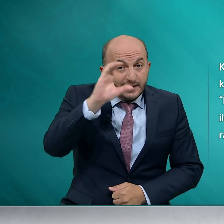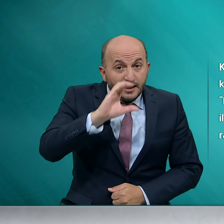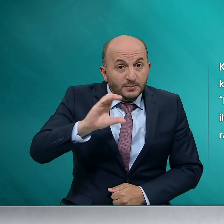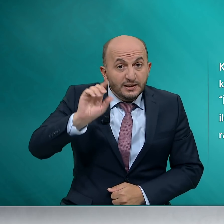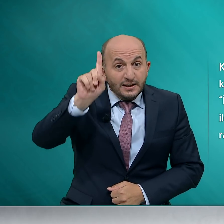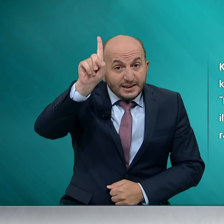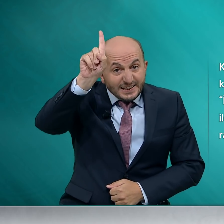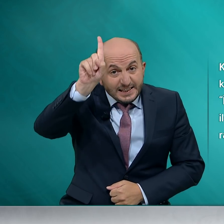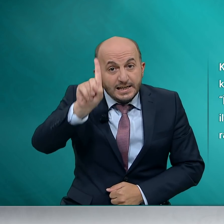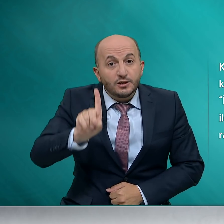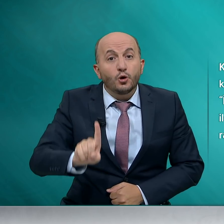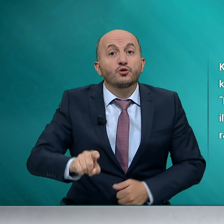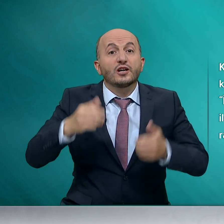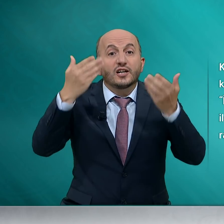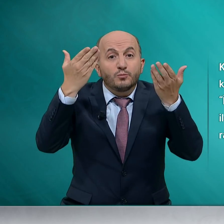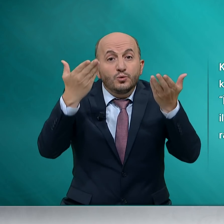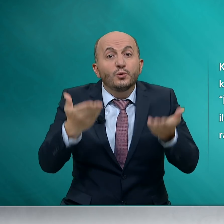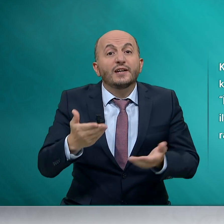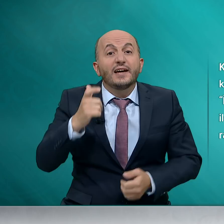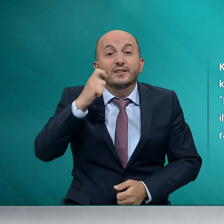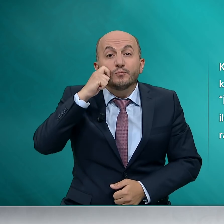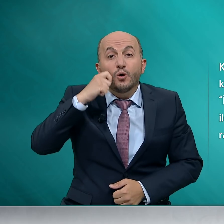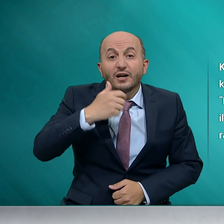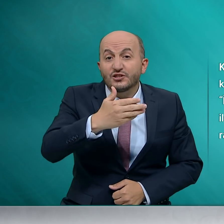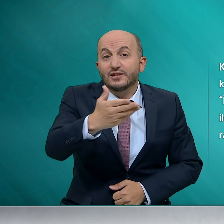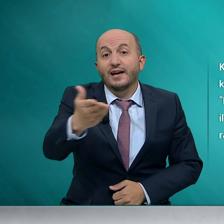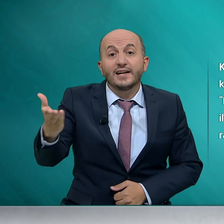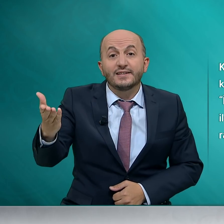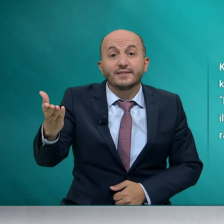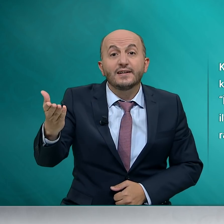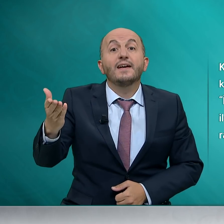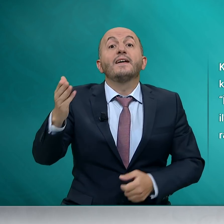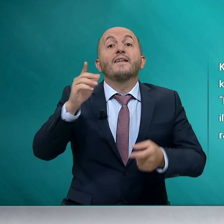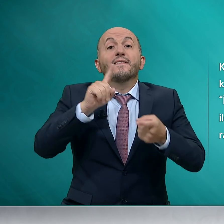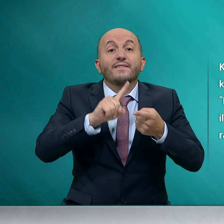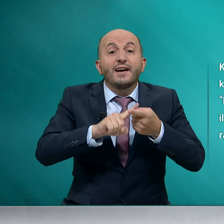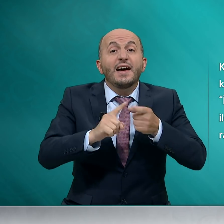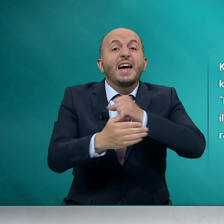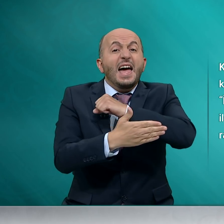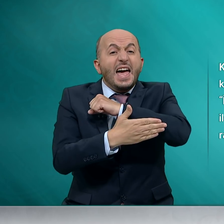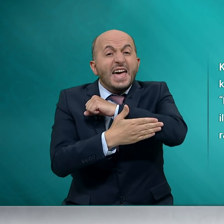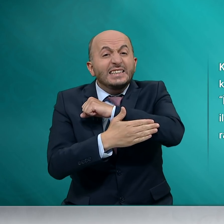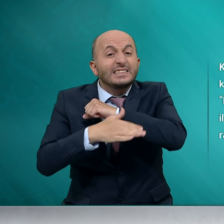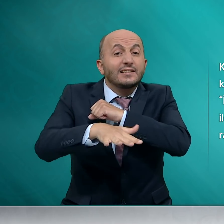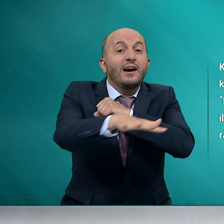İslam'ı ilk önce kabul eden muhacirler ve ensar